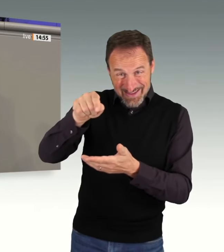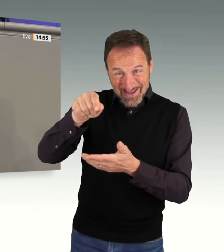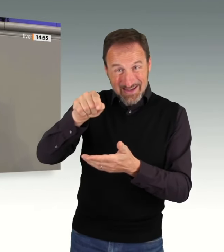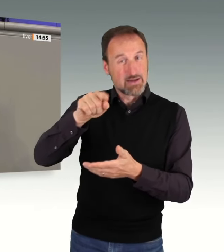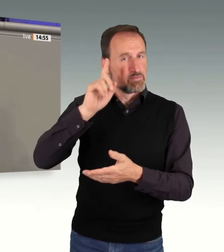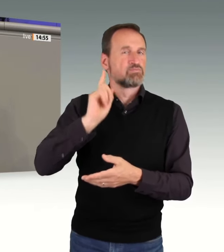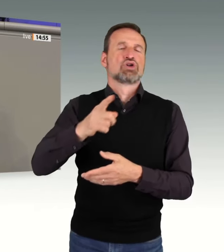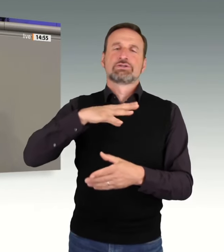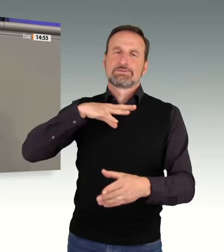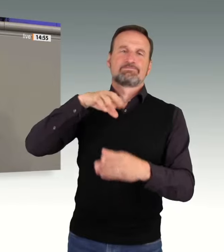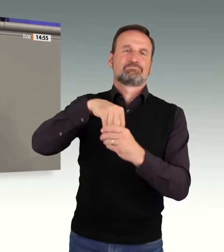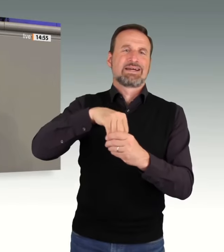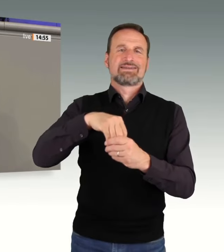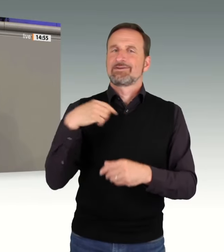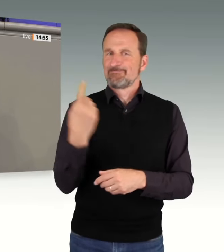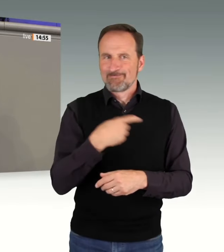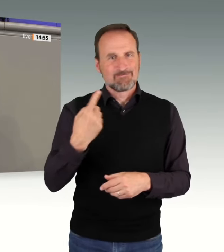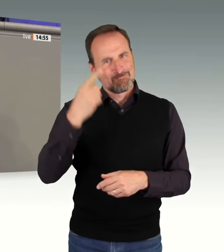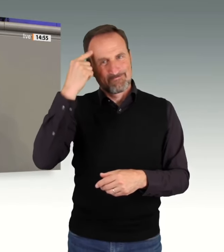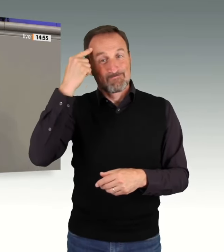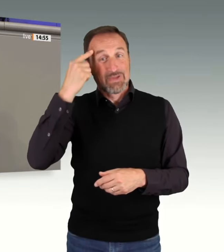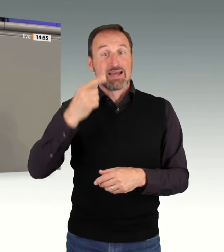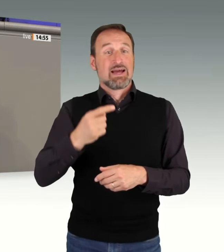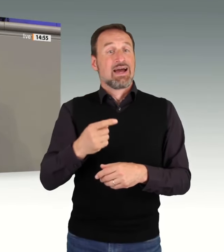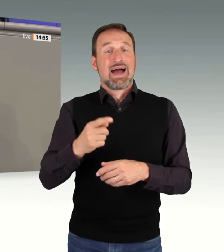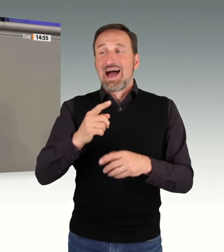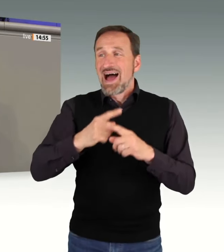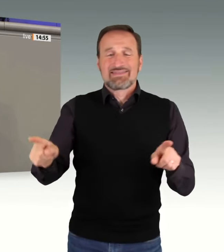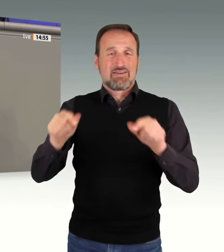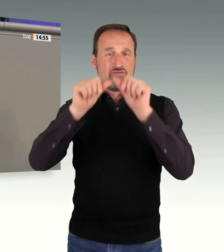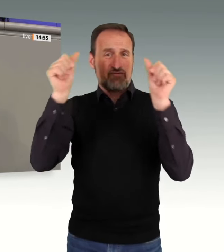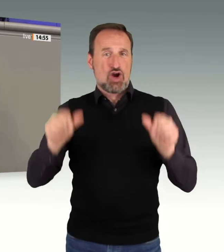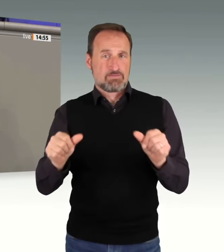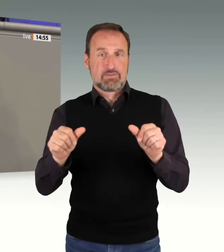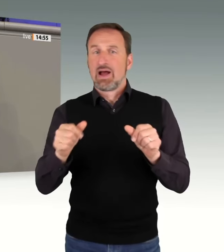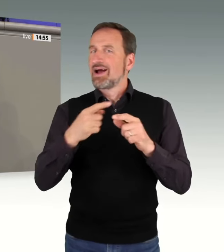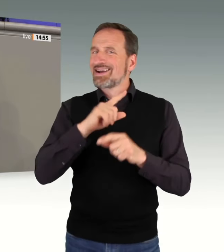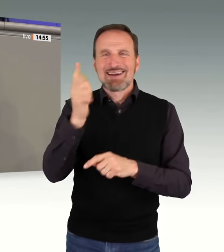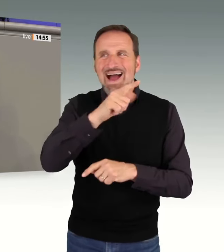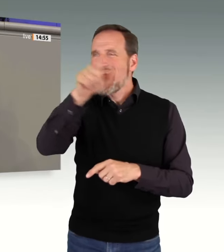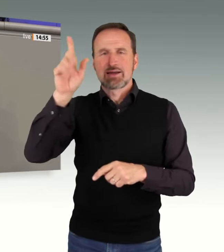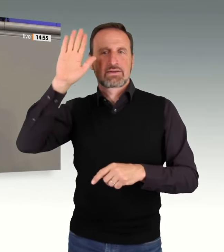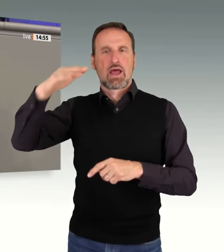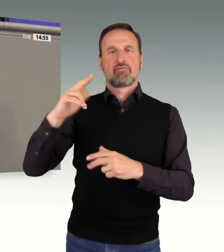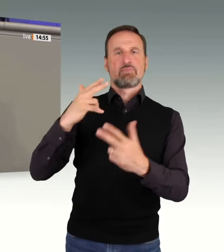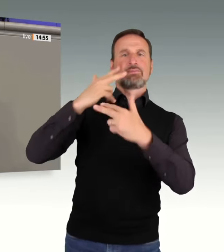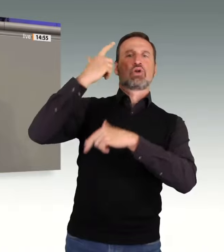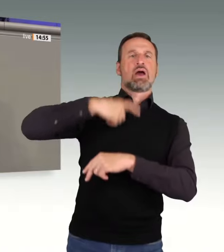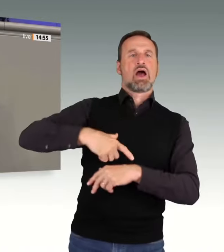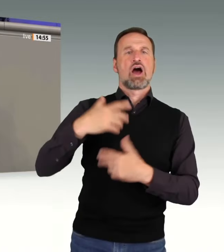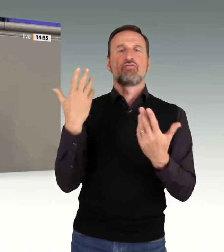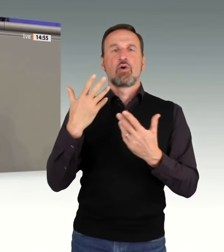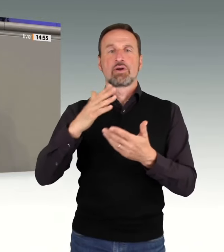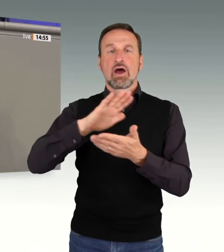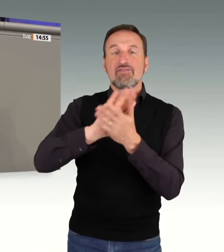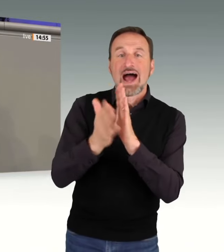die Grundlage des Völkerrechts zurückzubringen, die die Souveränität und territoriale Integrität garantieren, auch Menschenrechte